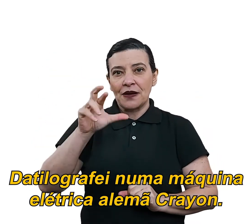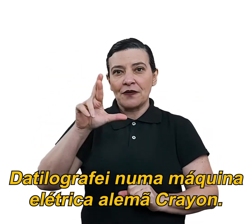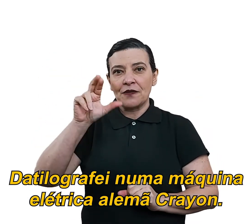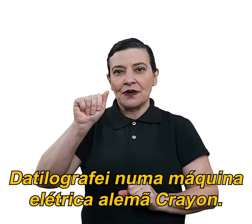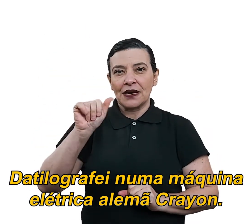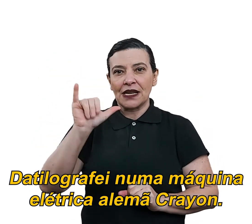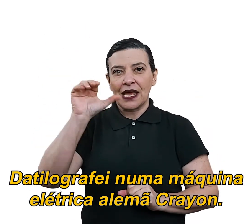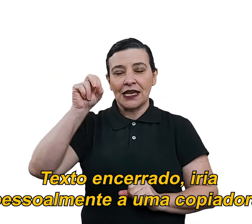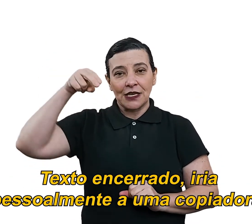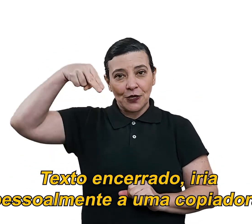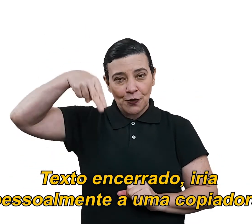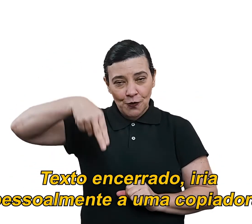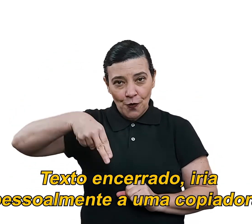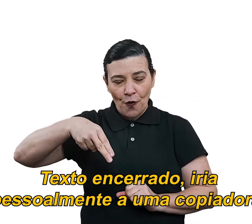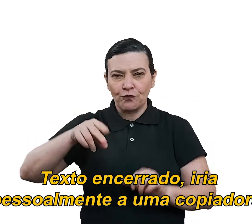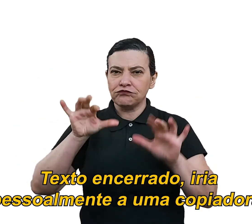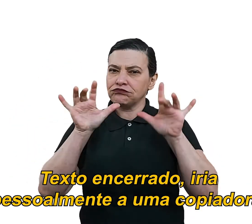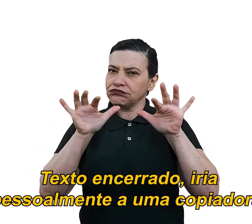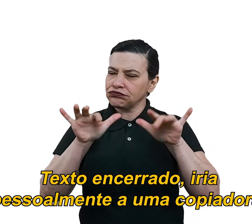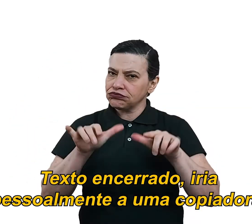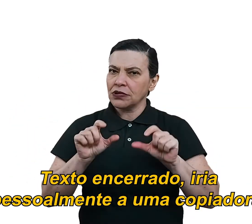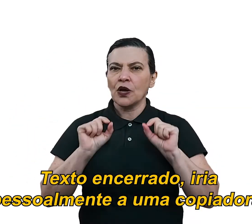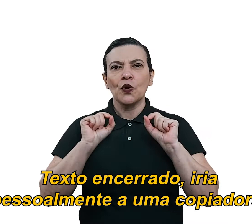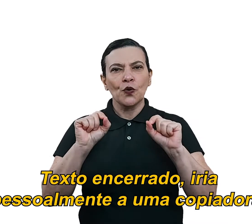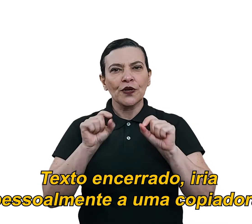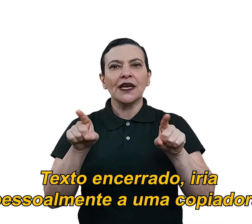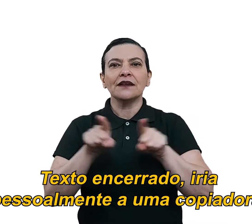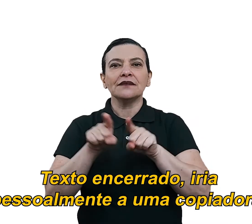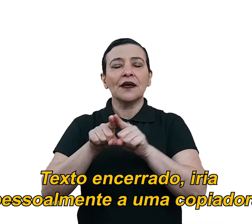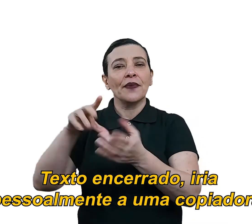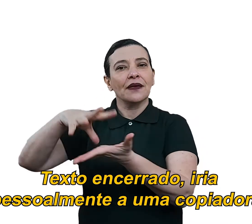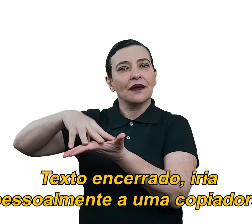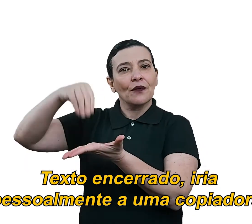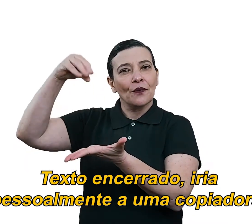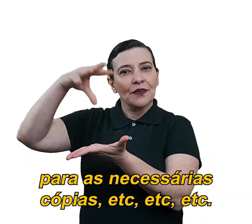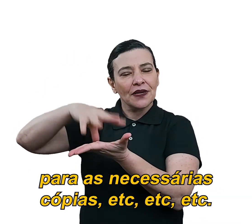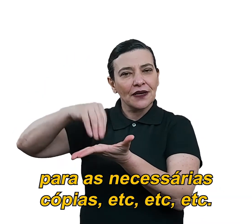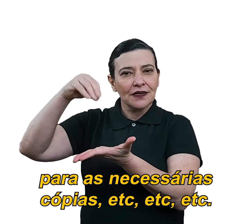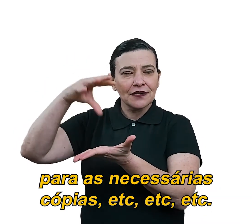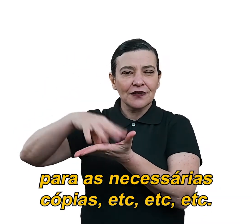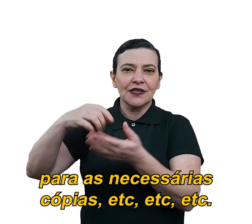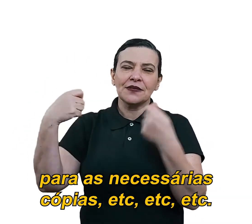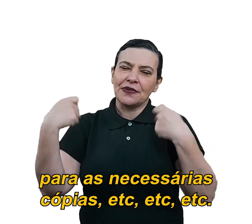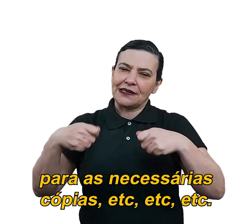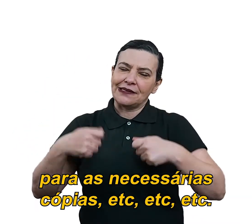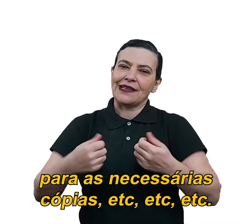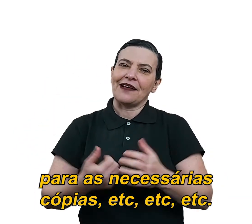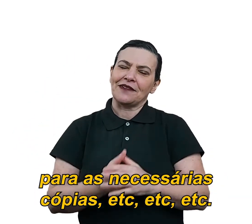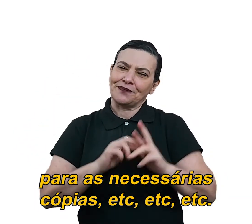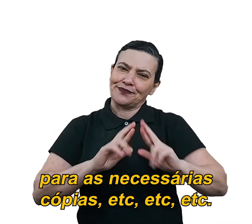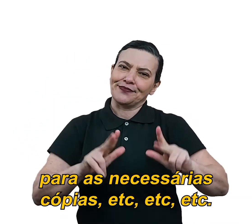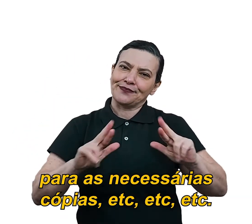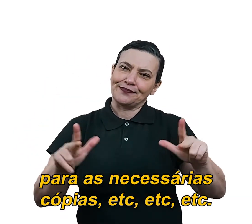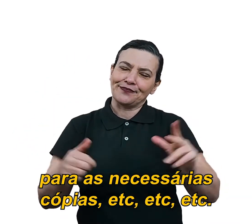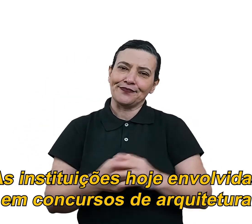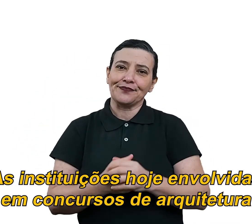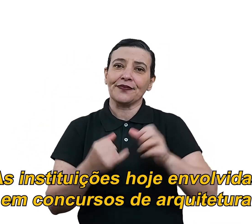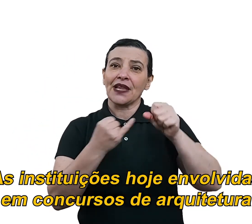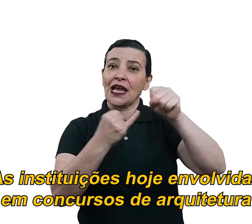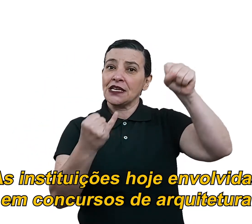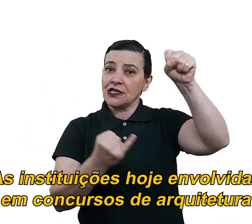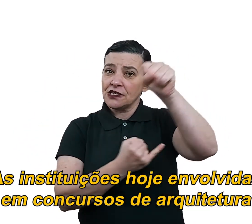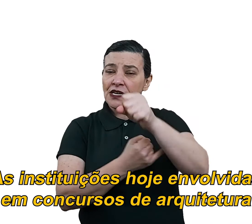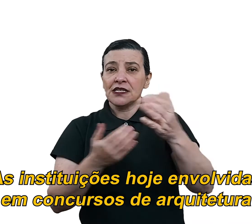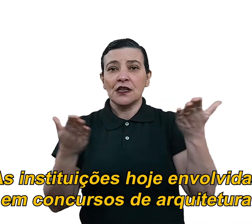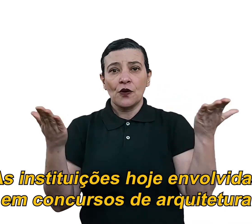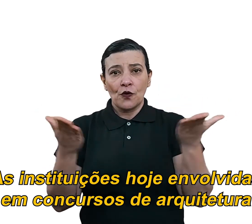elétrica alemã Triumph, texto encerrado, iria pessoalmente a uma copiadora para as necessárias cópias, etc, etc, etc.